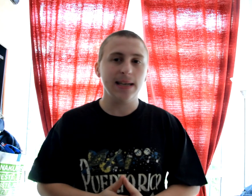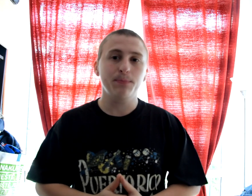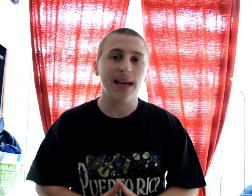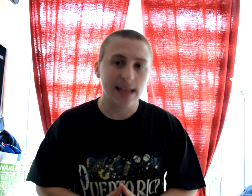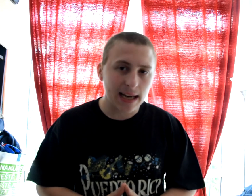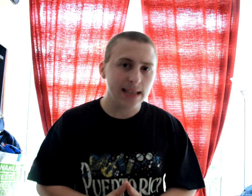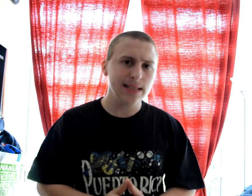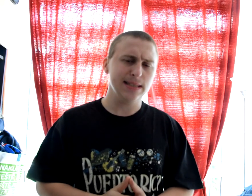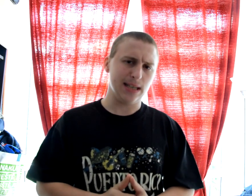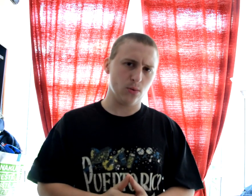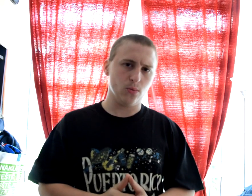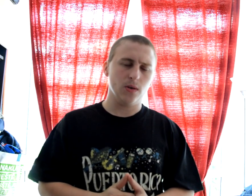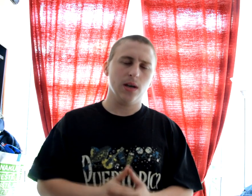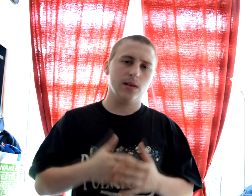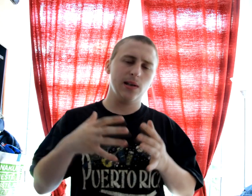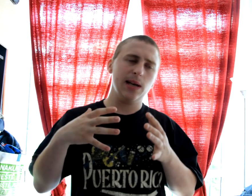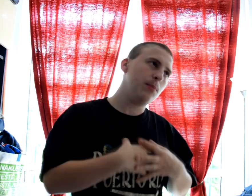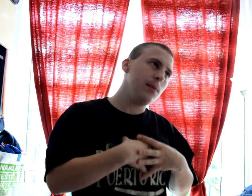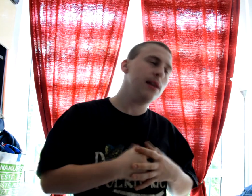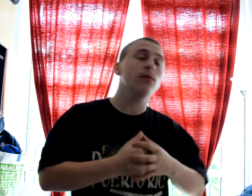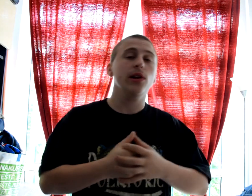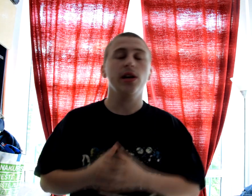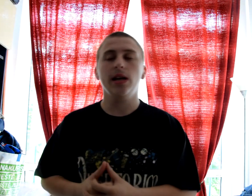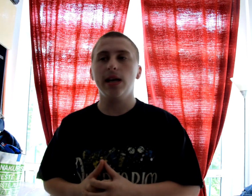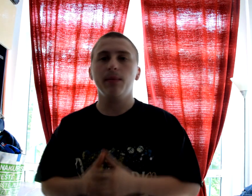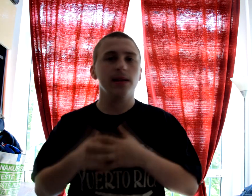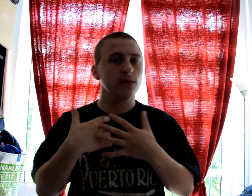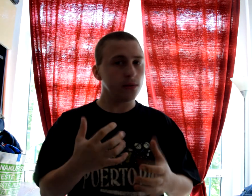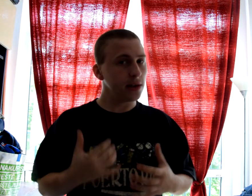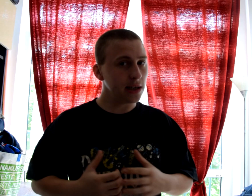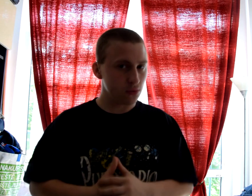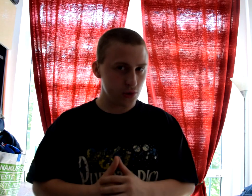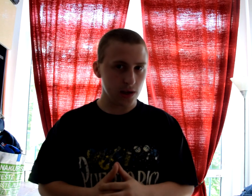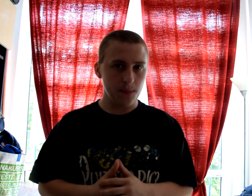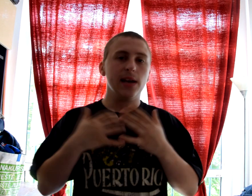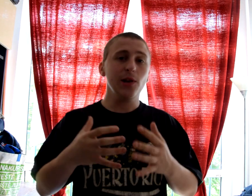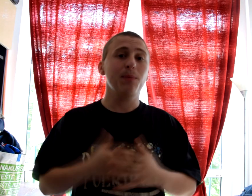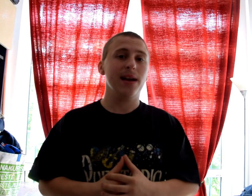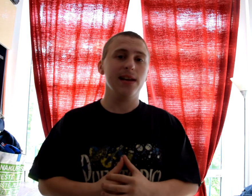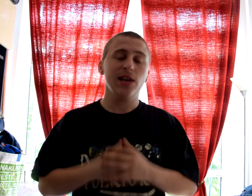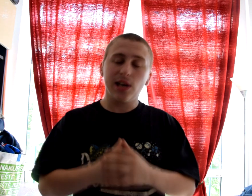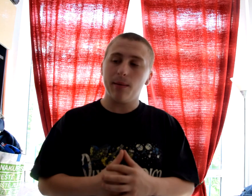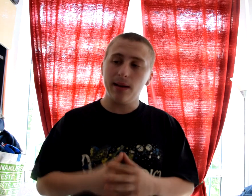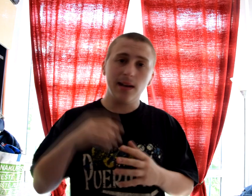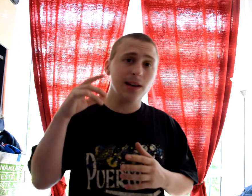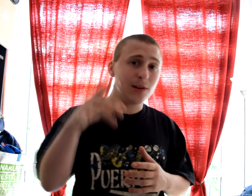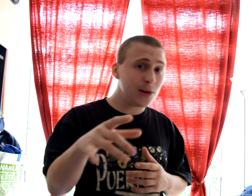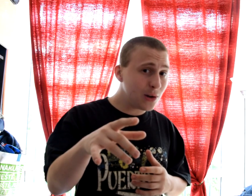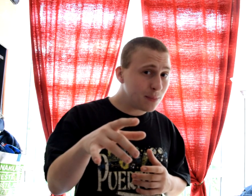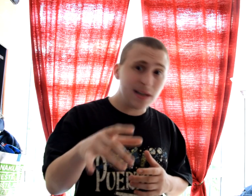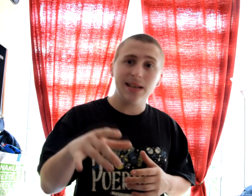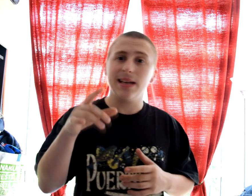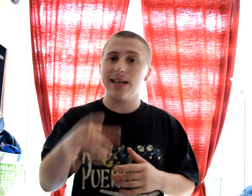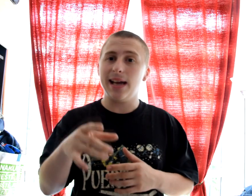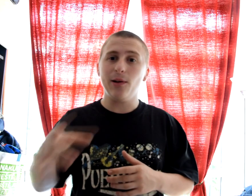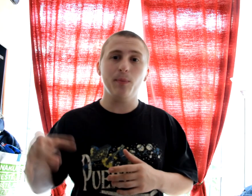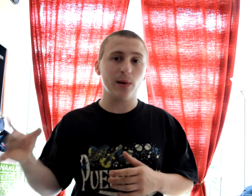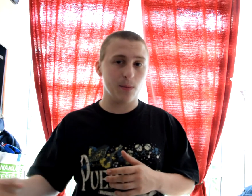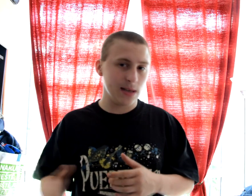pár základních znaků. To je pro mě důležité, aby se to lidi naučili. Každopádně, jak říkám, jestli se to video líbí, zanech like, odběr,